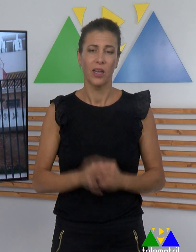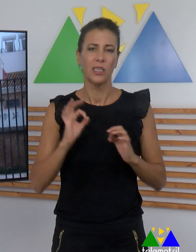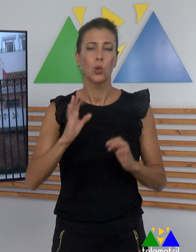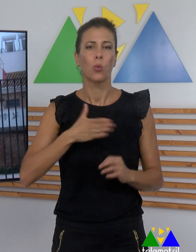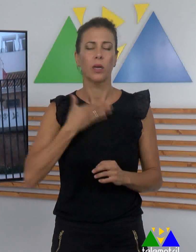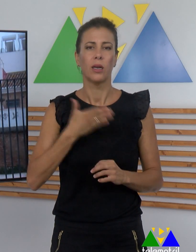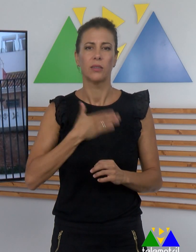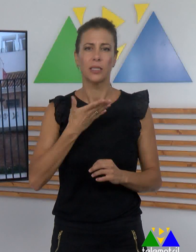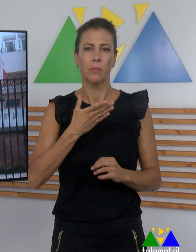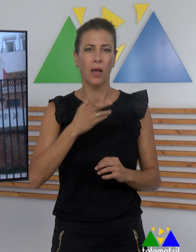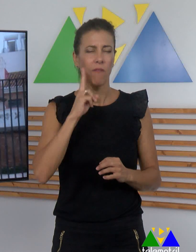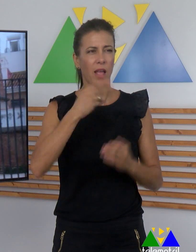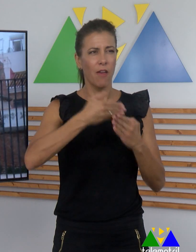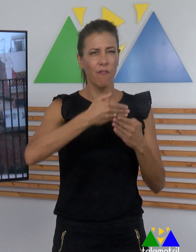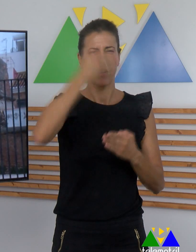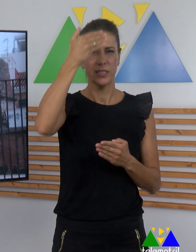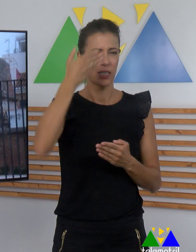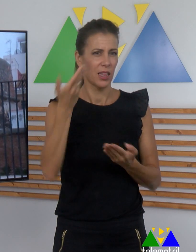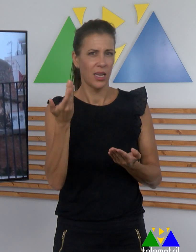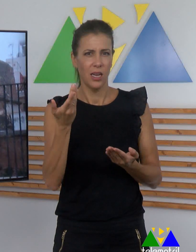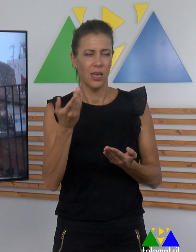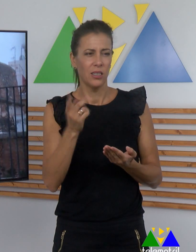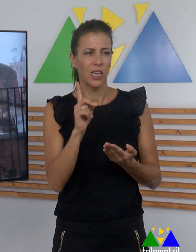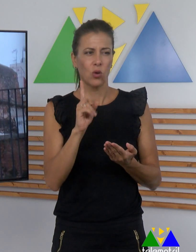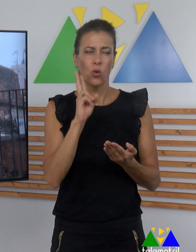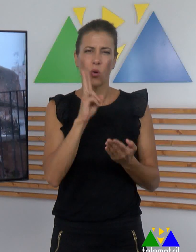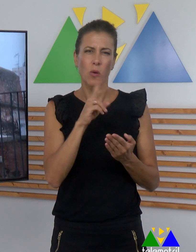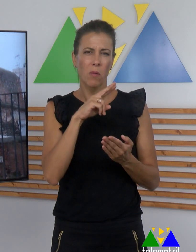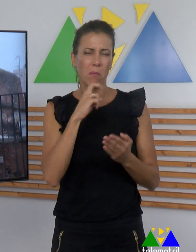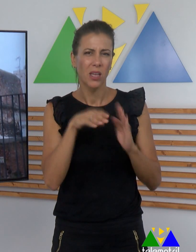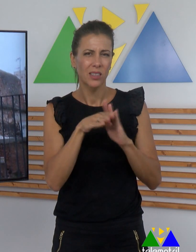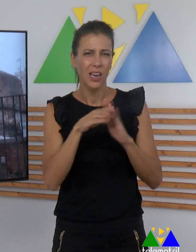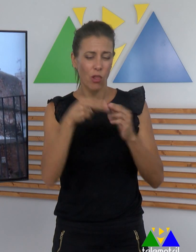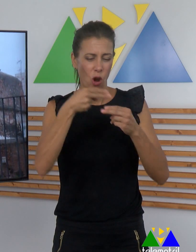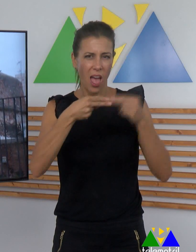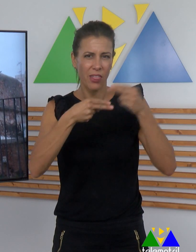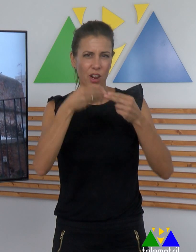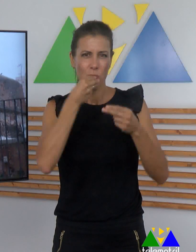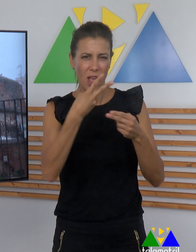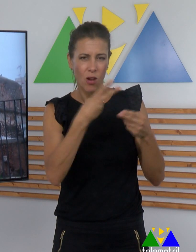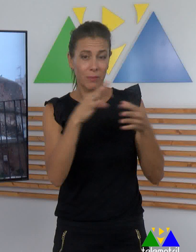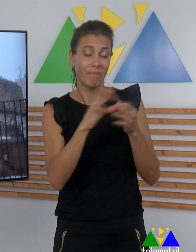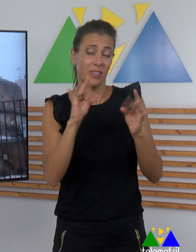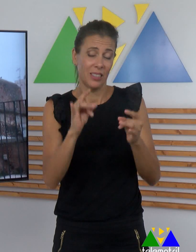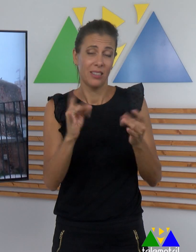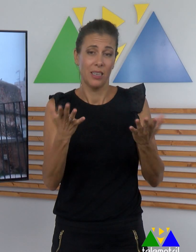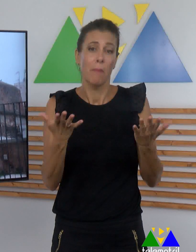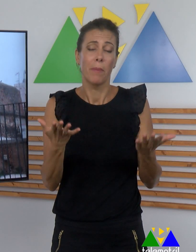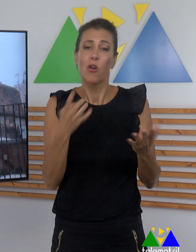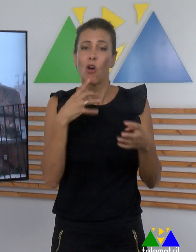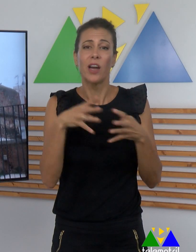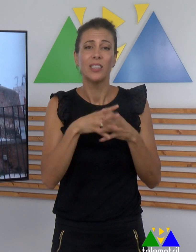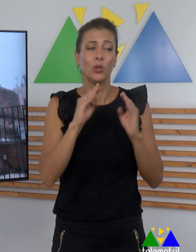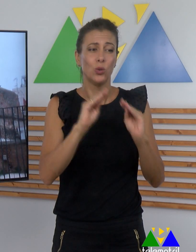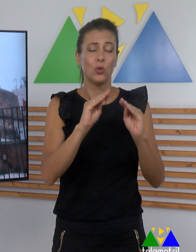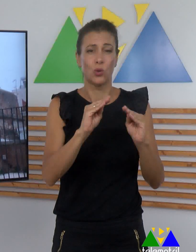es que la fachada se haya enfoscado y no se haya mantenido el ladrillo visto, ¿no? Hubiera mantenido el ladrillo visto, que es la típica arquitectura de